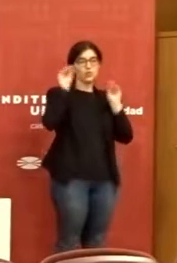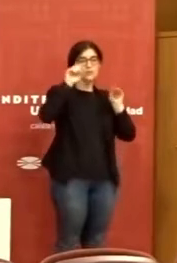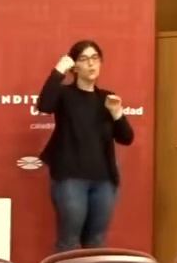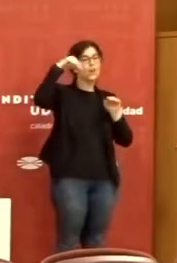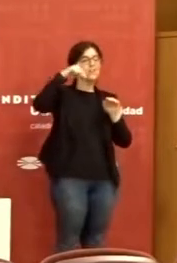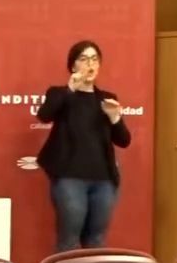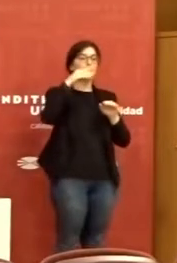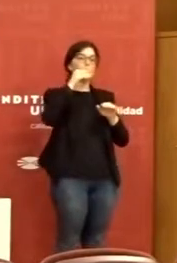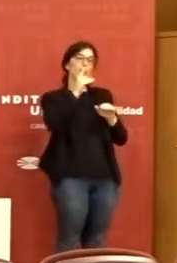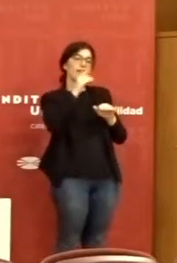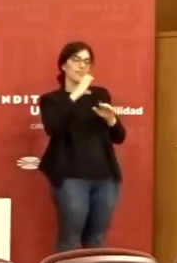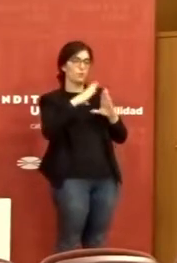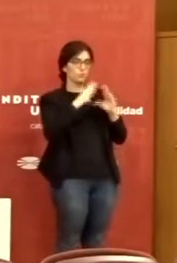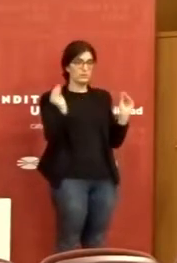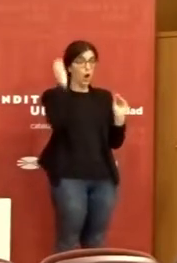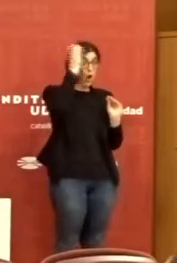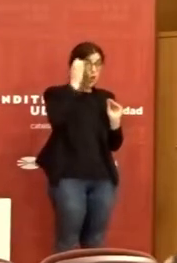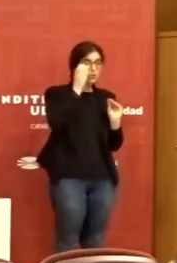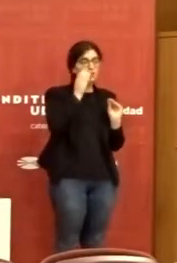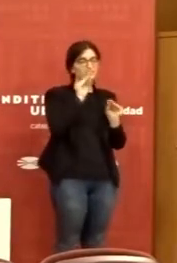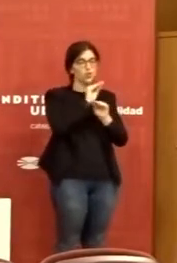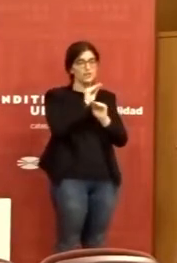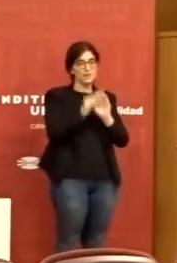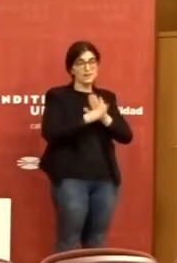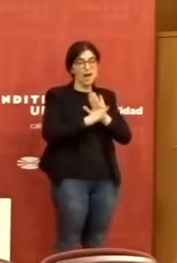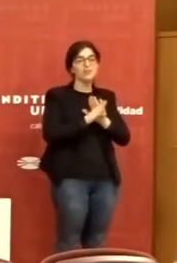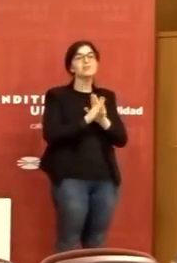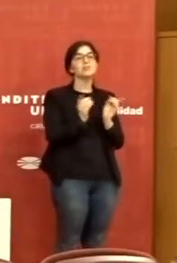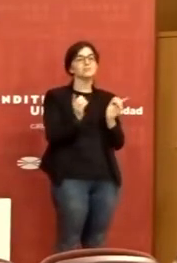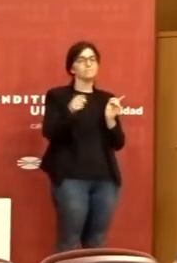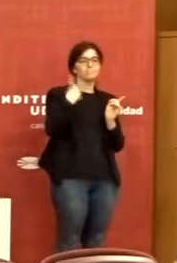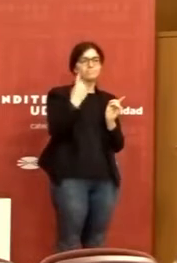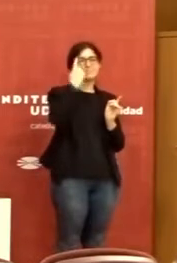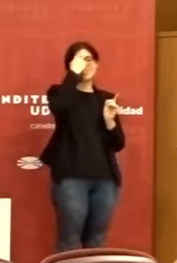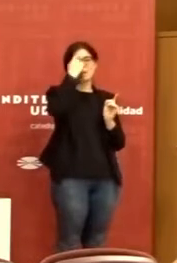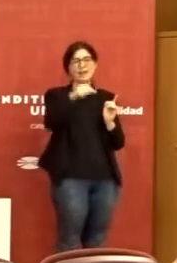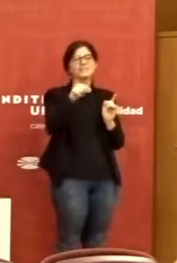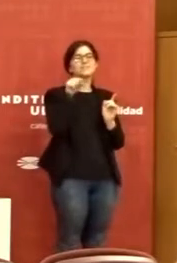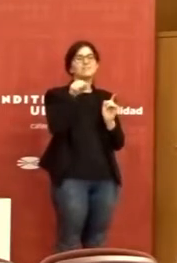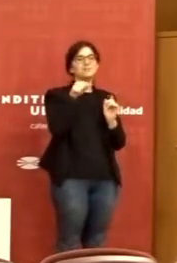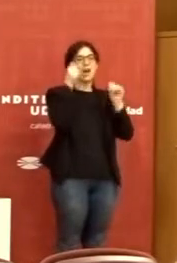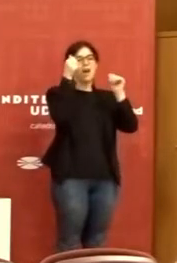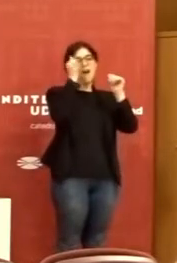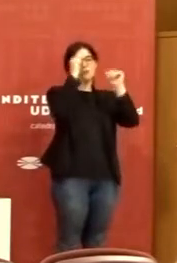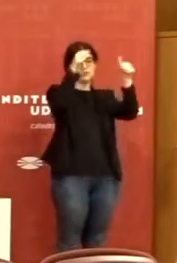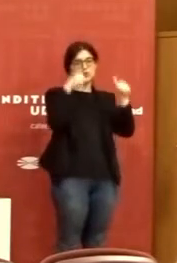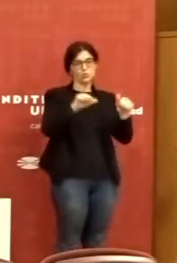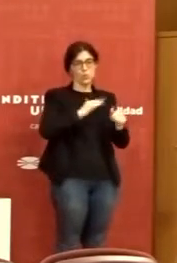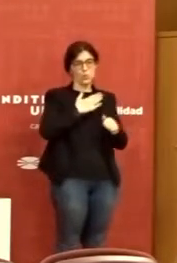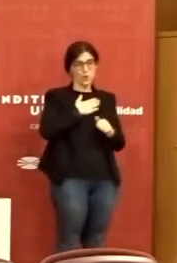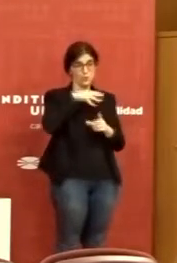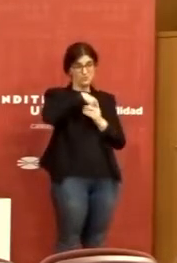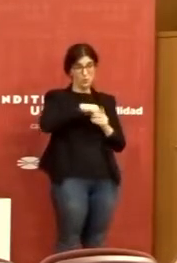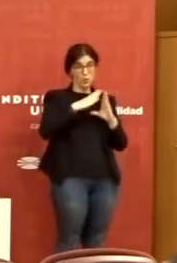INDITES-UDC de Sostenibilidad, que, como sabéis, está articulada en torno a un título propio de la Universidad de La